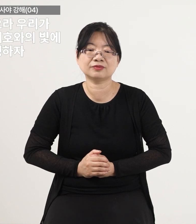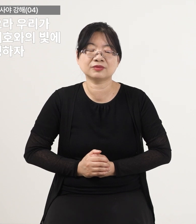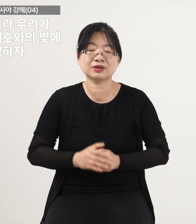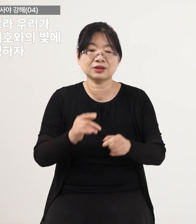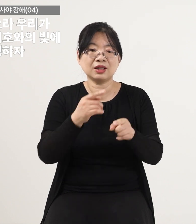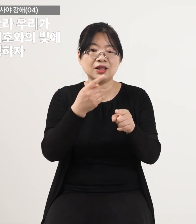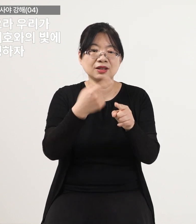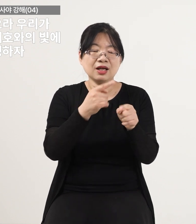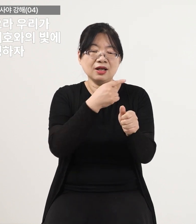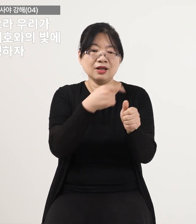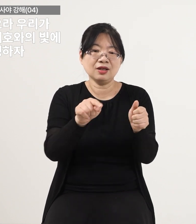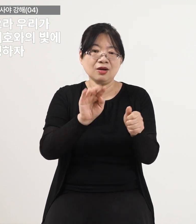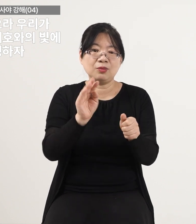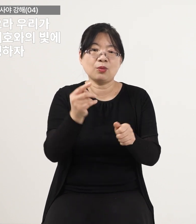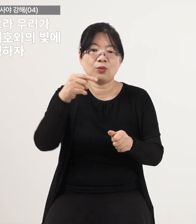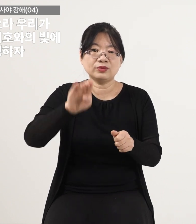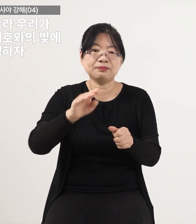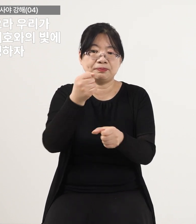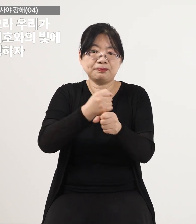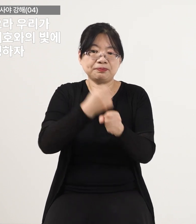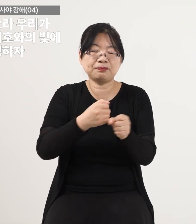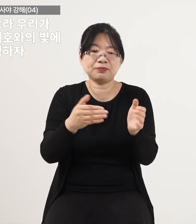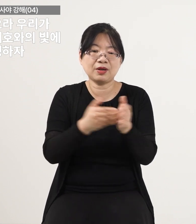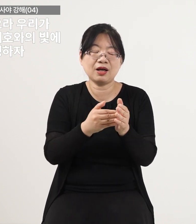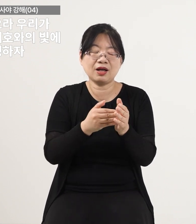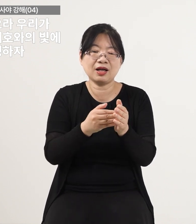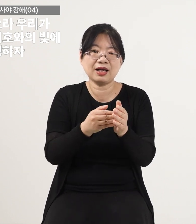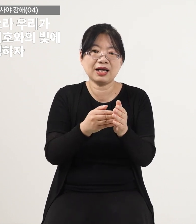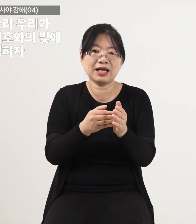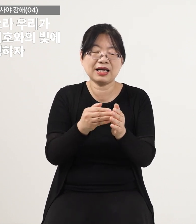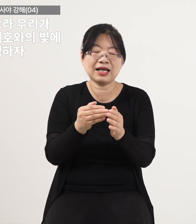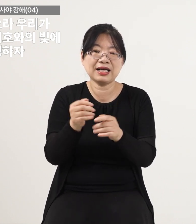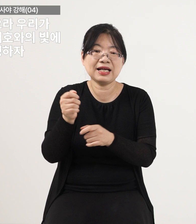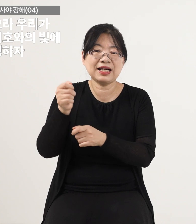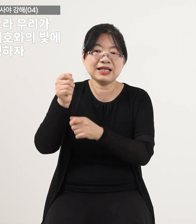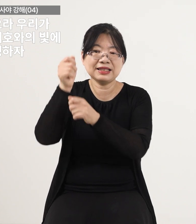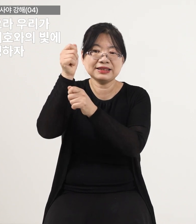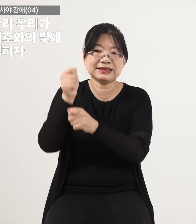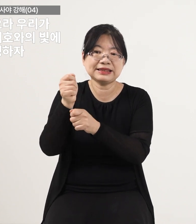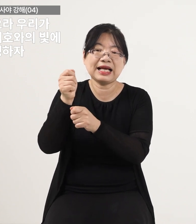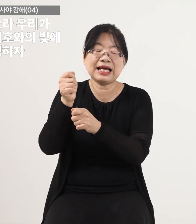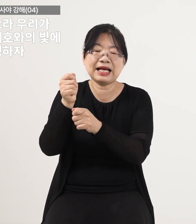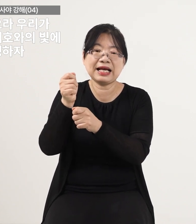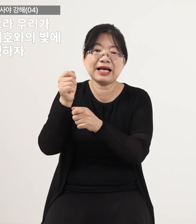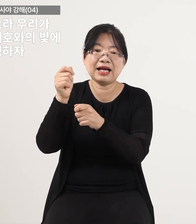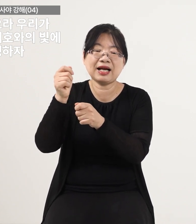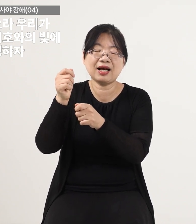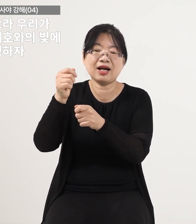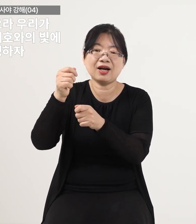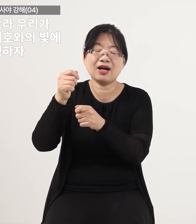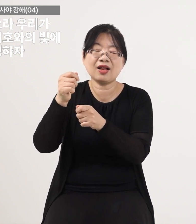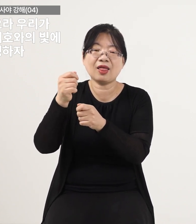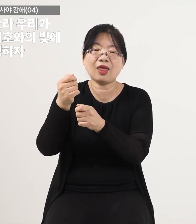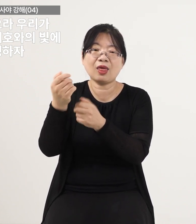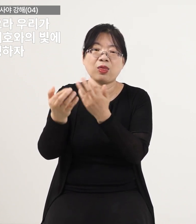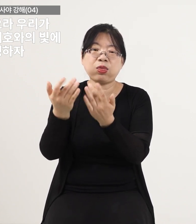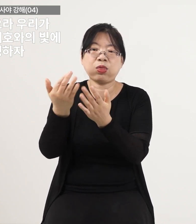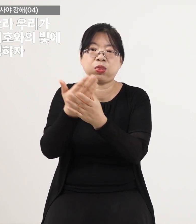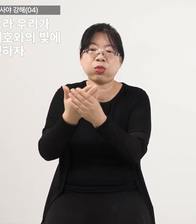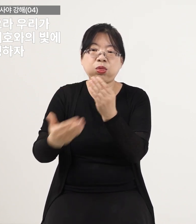칼을 쳐서 보습을 만들고 창을 쳐서 창을 녹여서 낫을 만들고